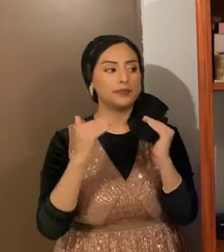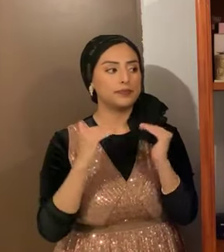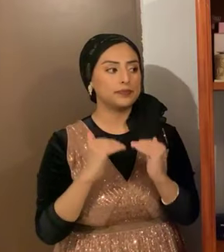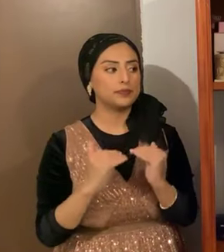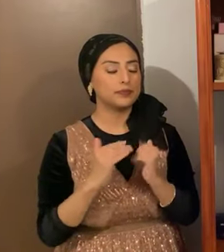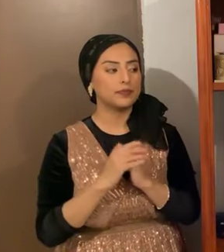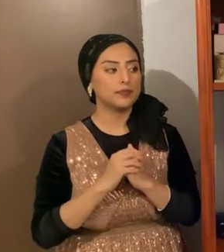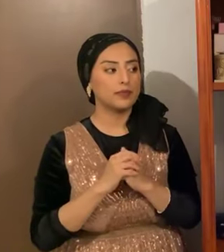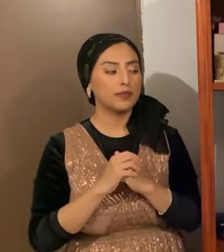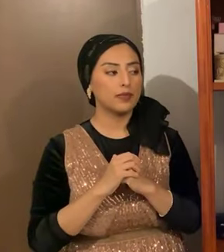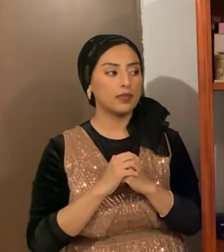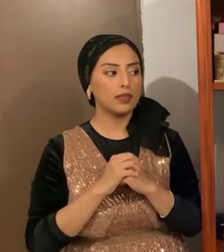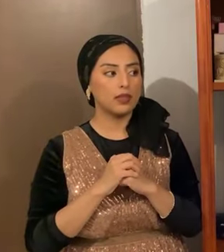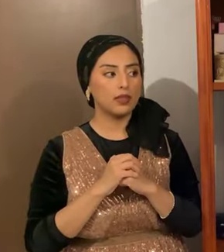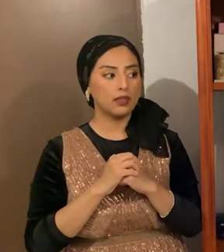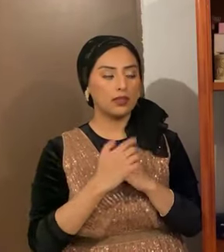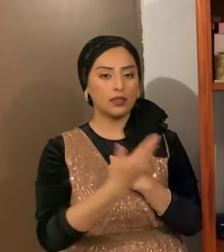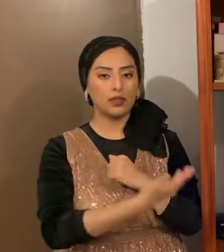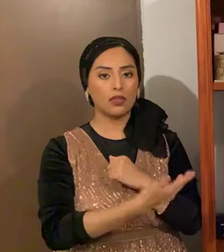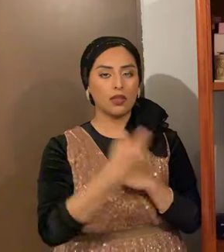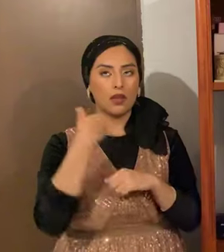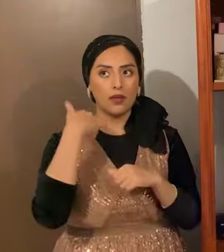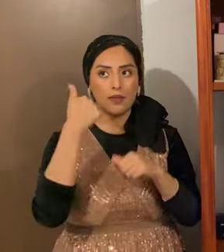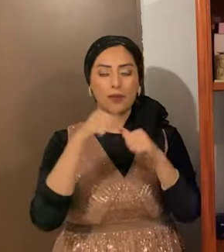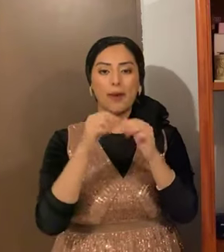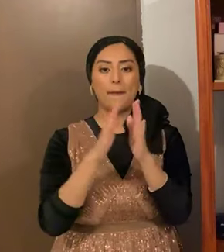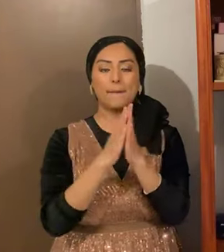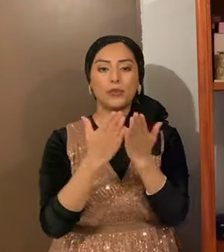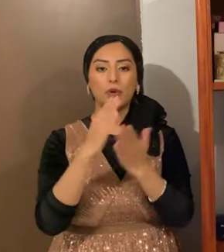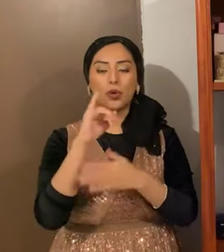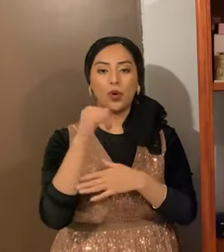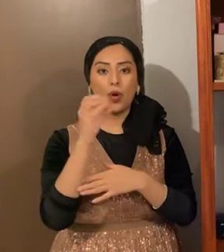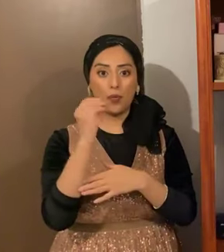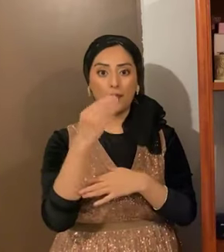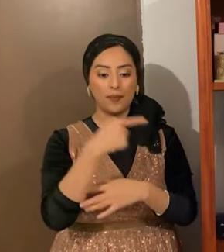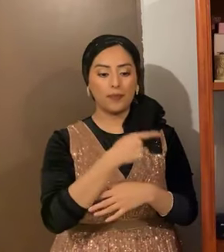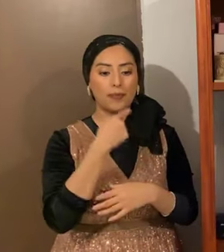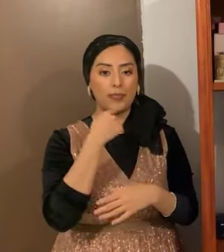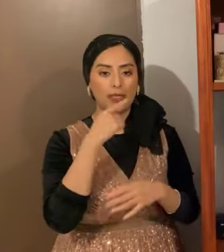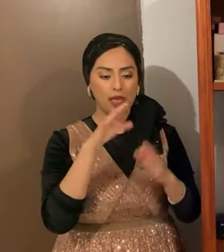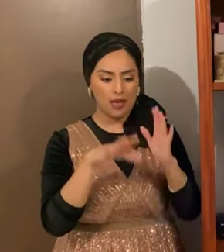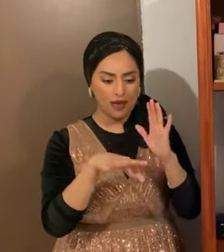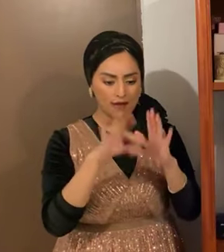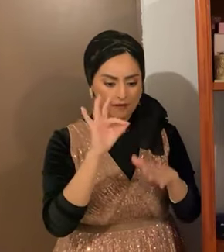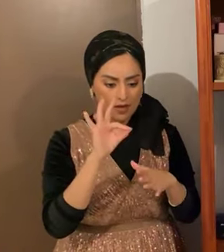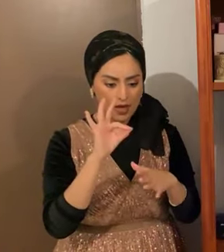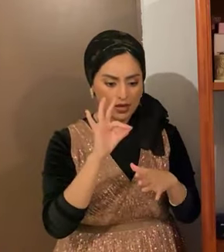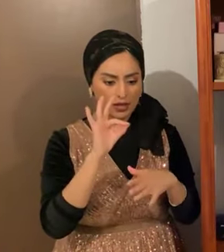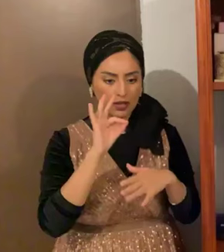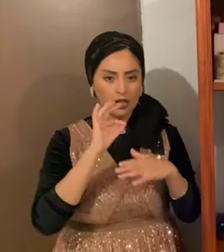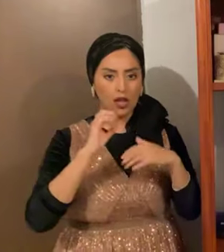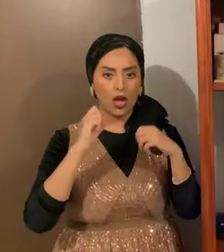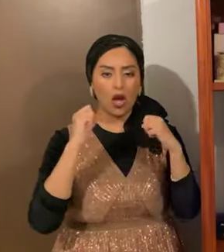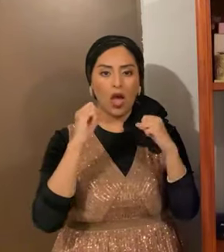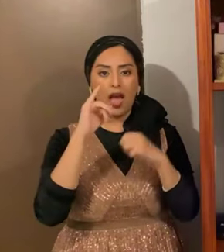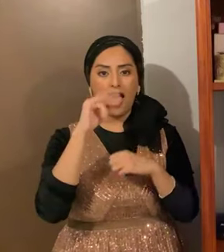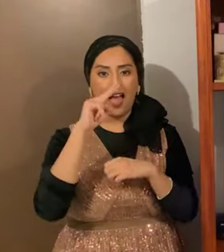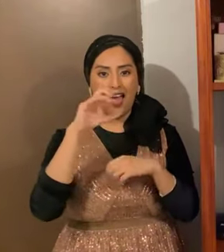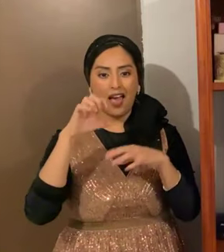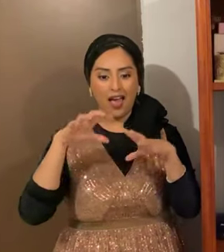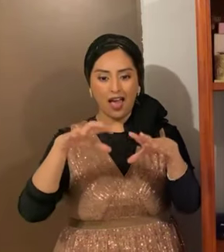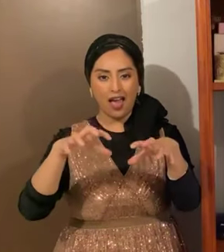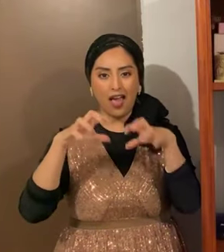seguimos. Esto me recuerda al libro de Job. Hallada una bacteria helada hace 5.000 años con capacidad